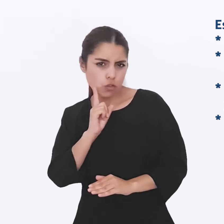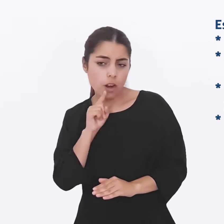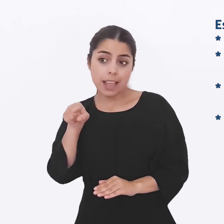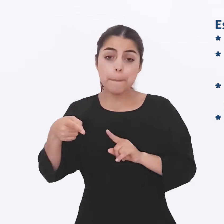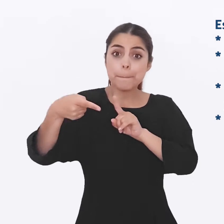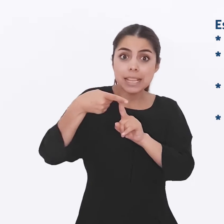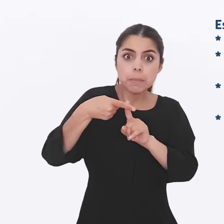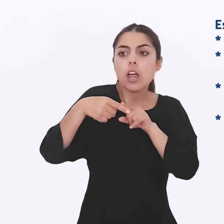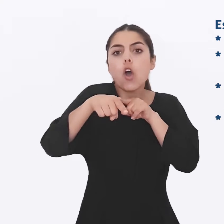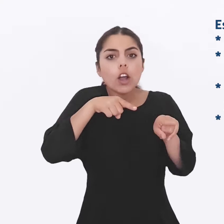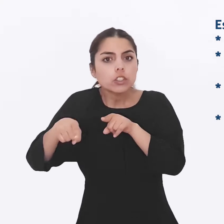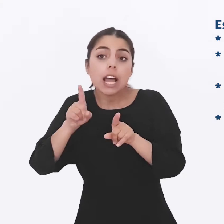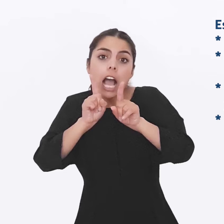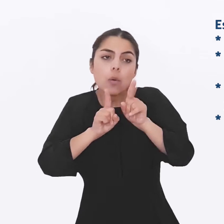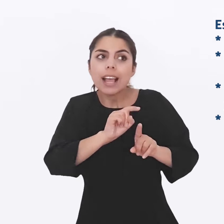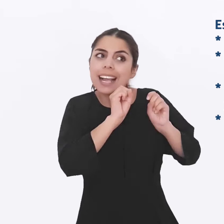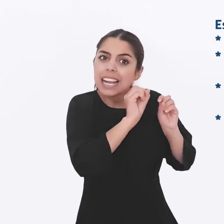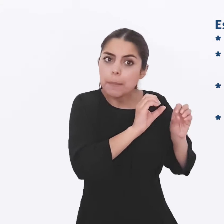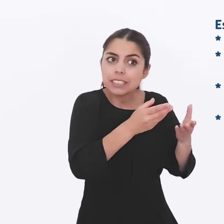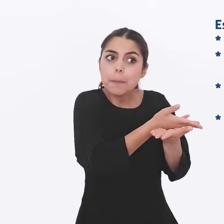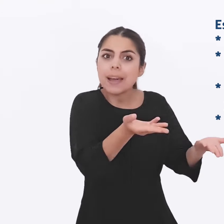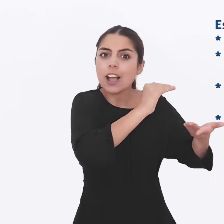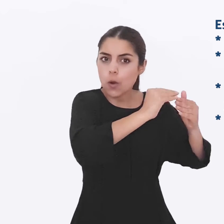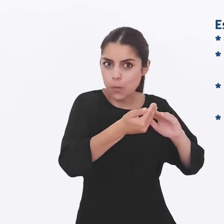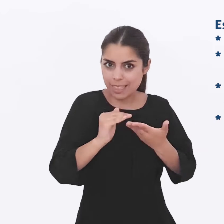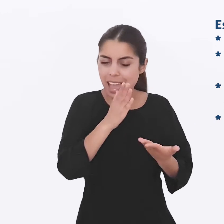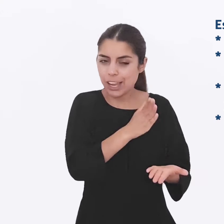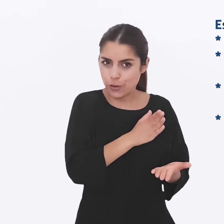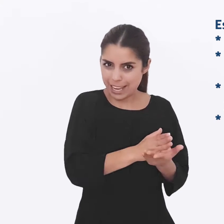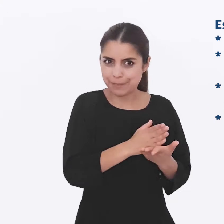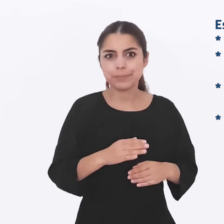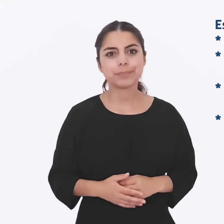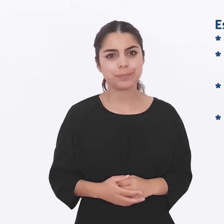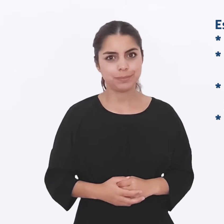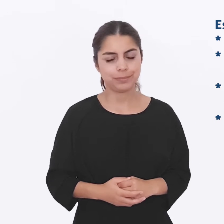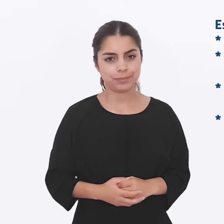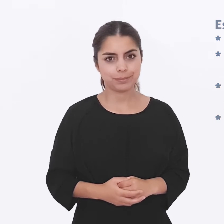con la comunidad sorda, participando y o gestionando instancias de capacitación para la comunidad educativa.